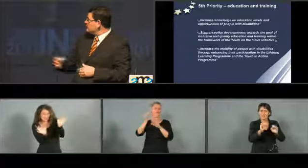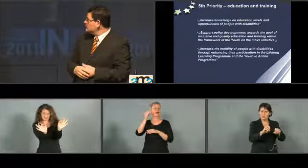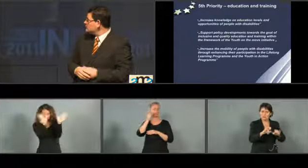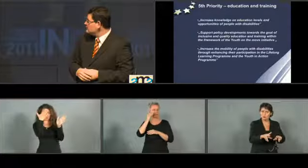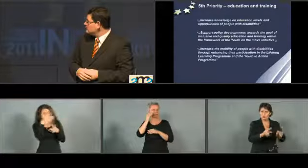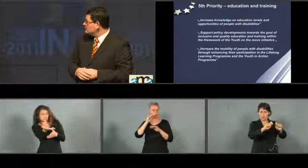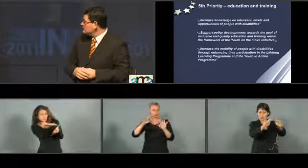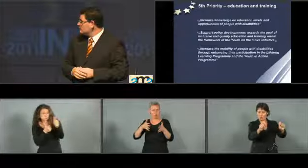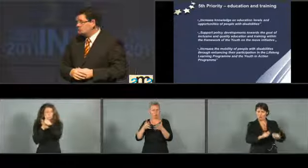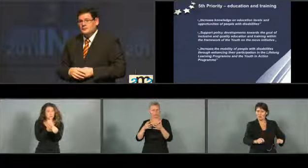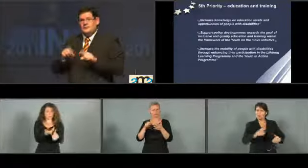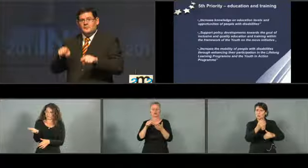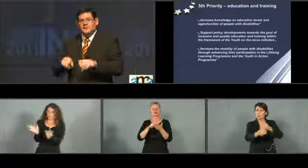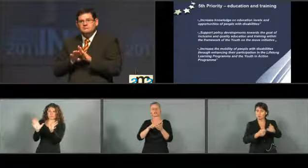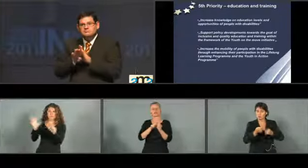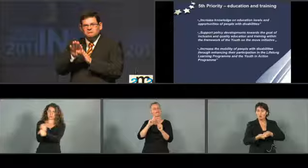c'est une des 5e priorités.